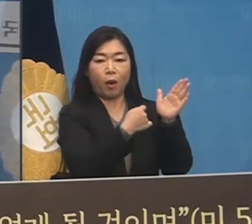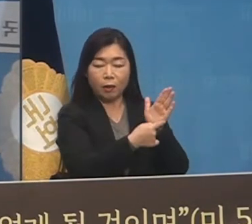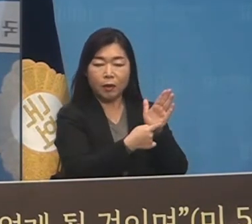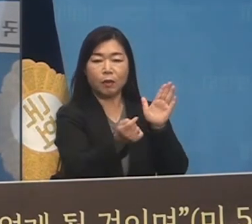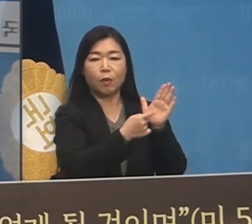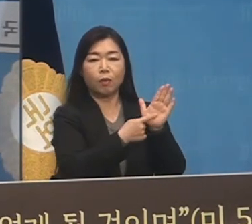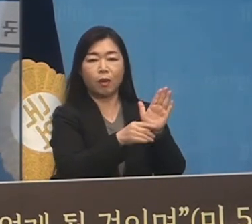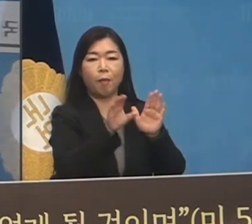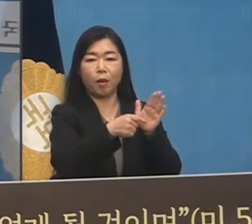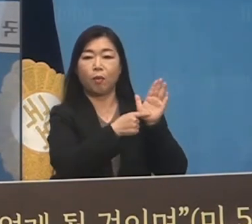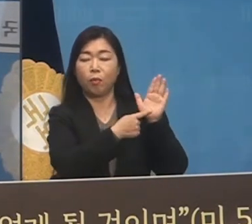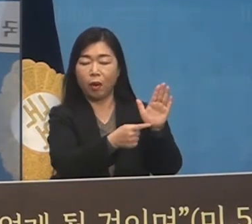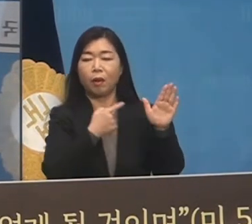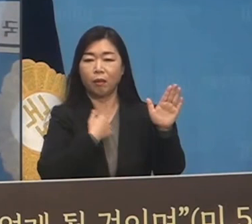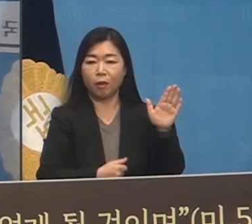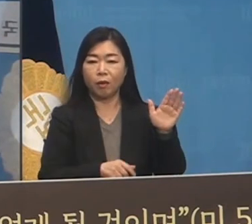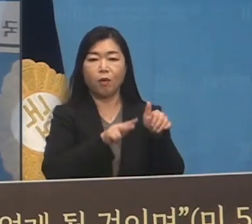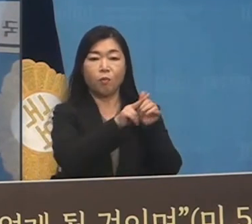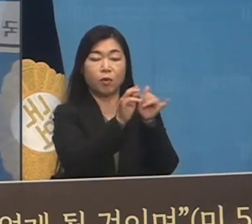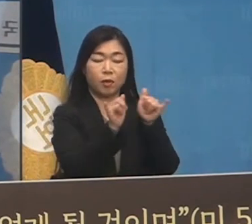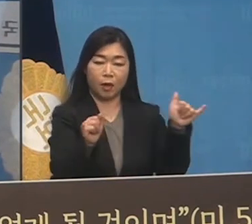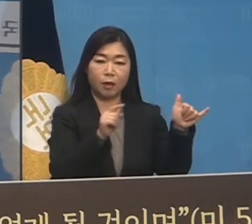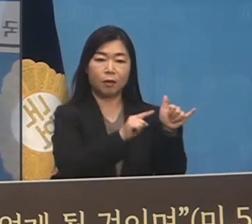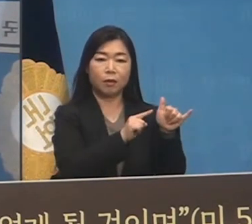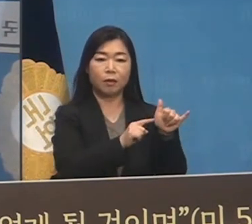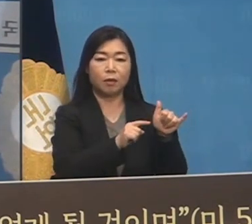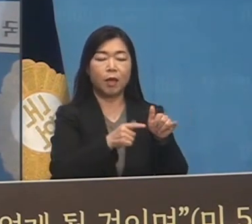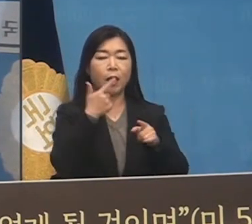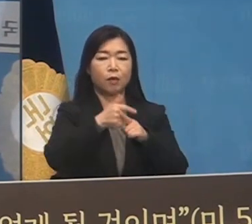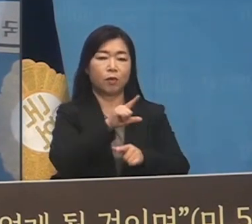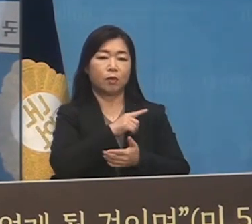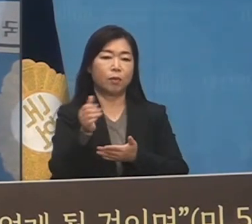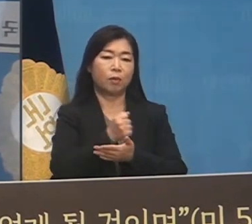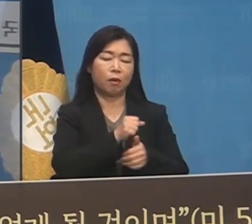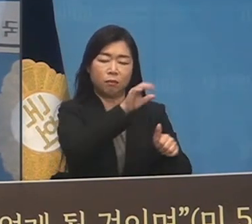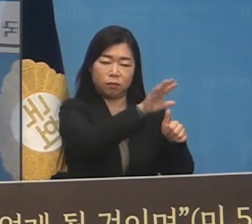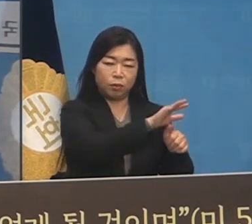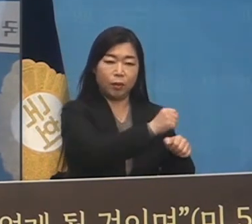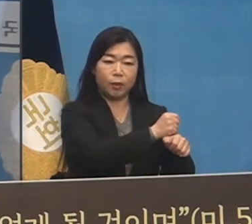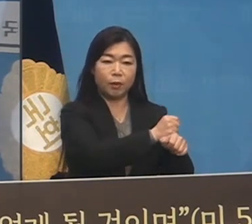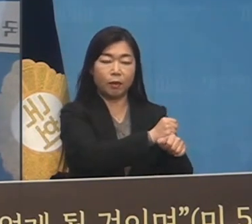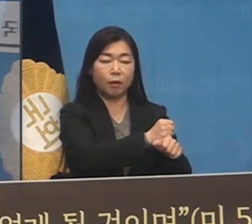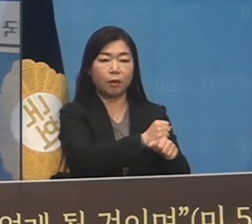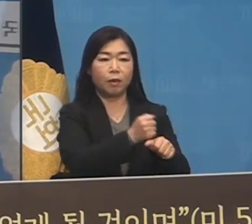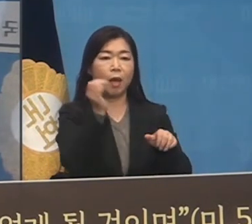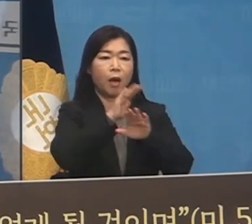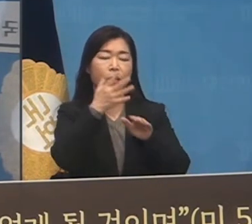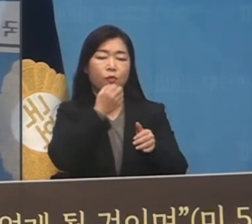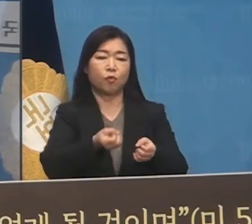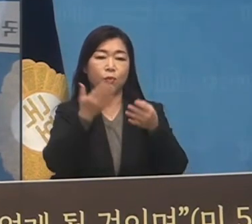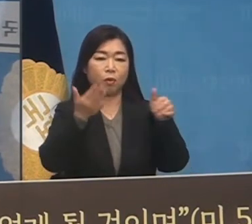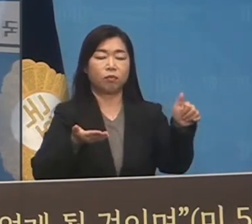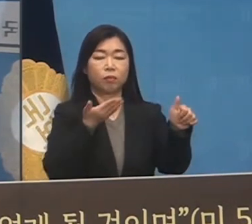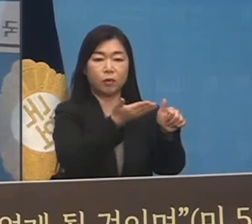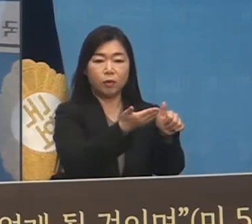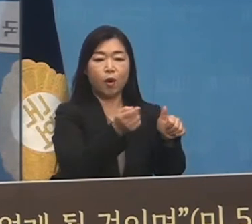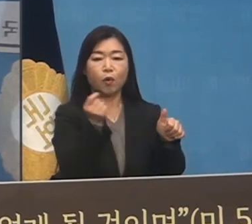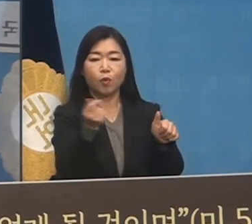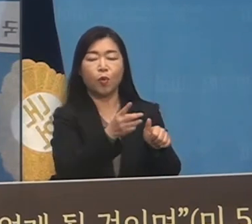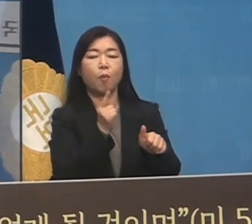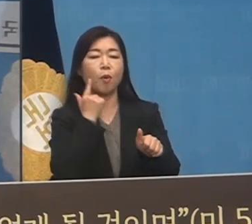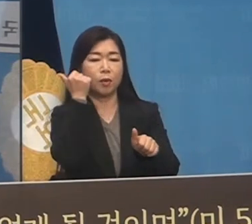손을 방송에 노출했던 후보를 예수 이름으로 안수하며 하늘 축복을 이어준